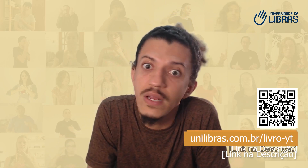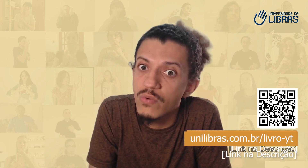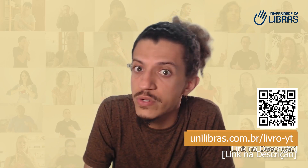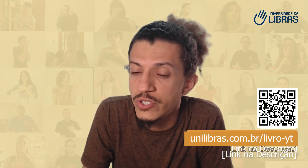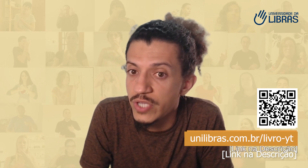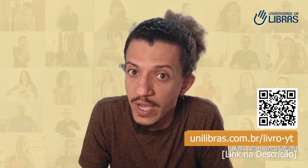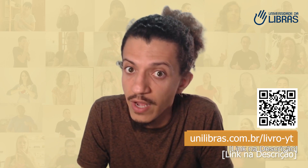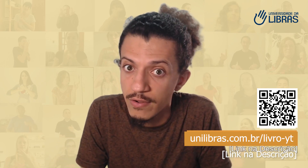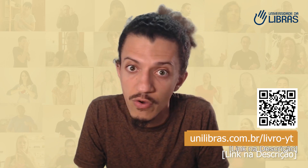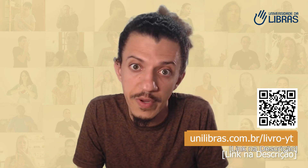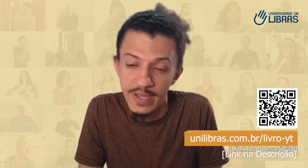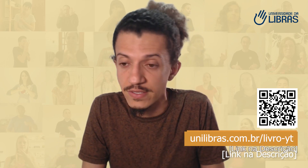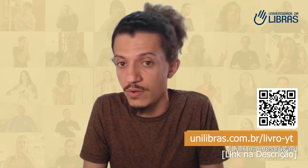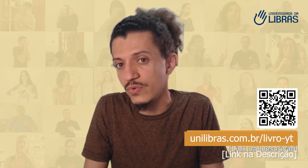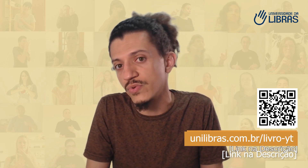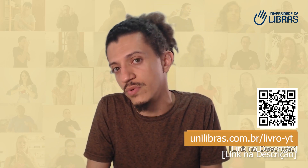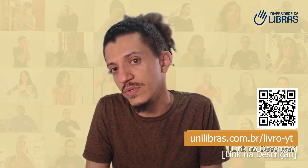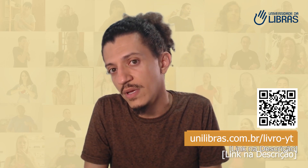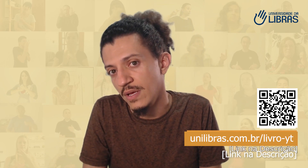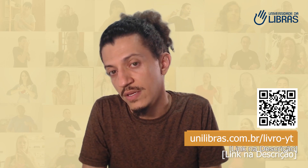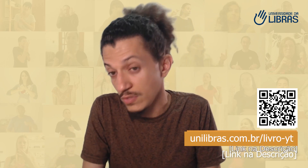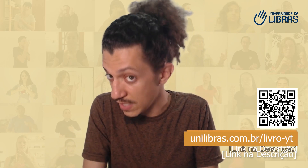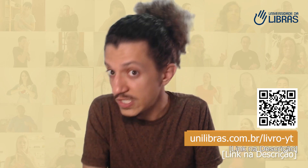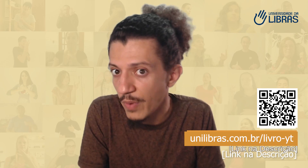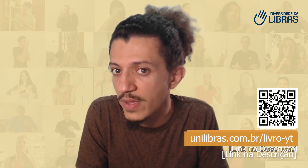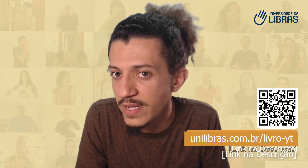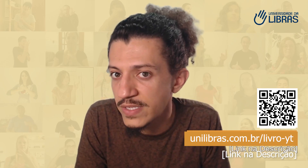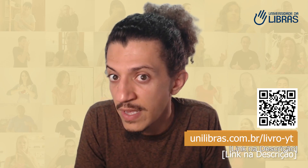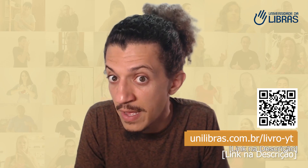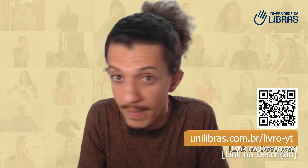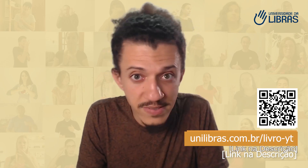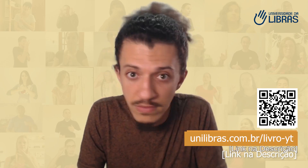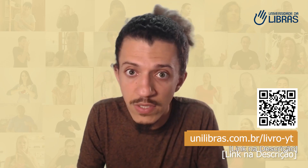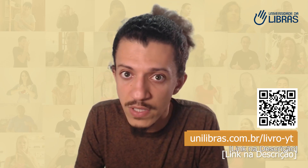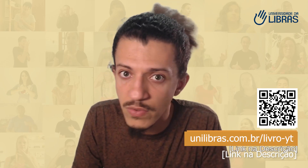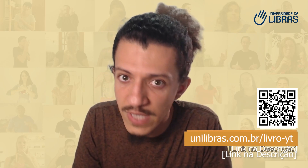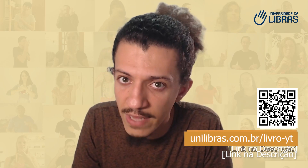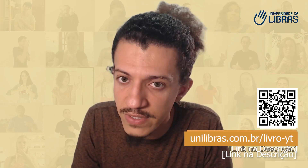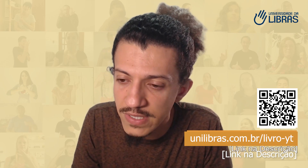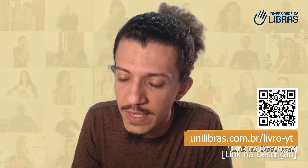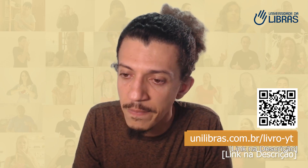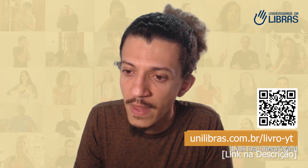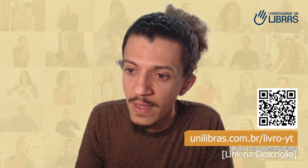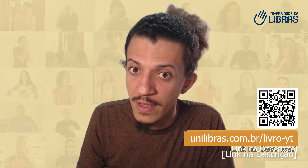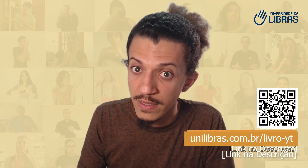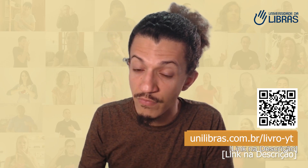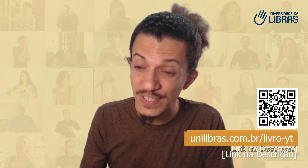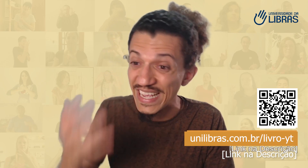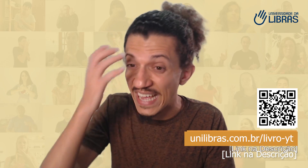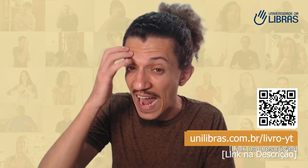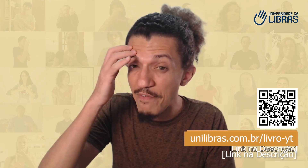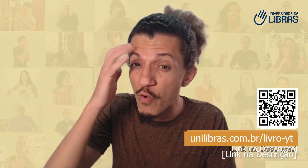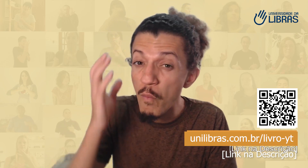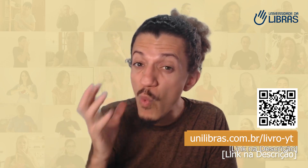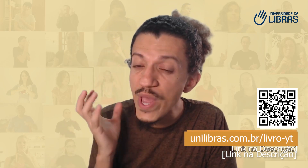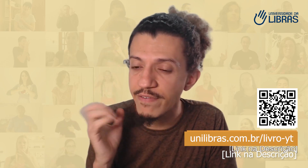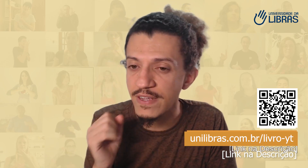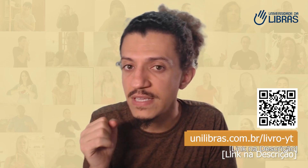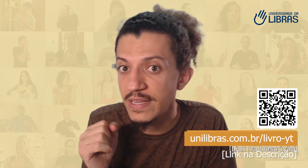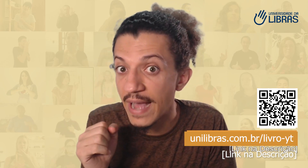no cotidiano da comunicação com os surdos. São sinais importantes, mas não são tão usados assim. Então você grava com muita